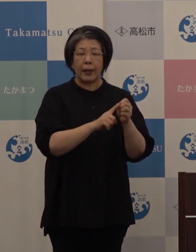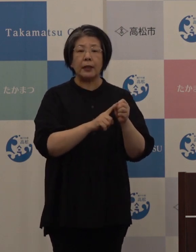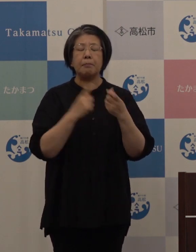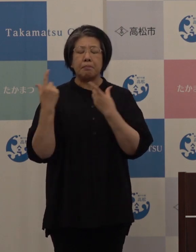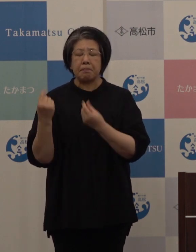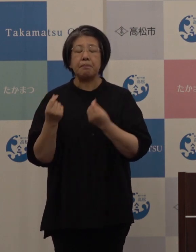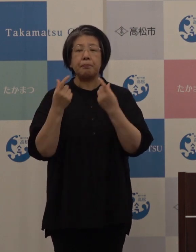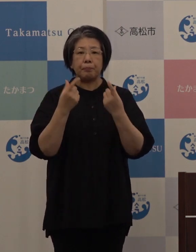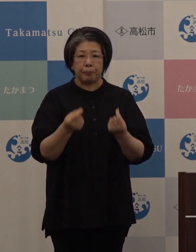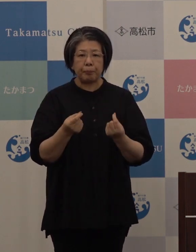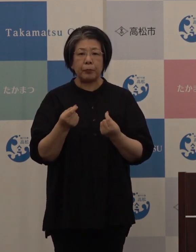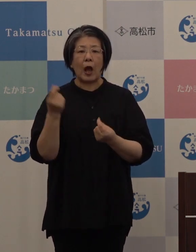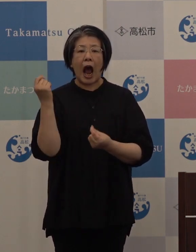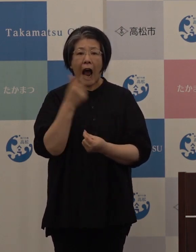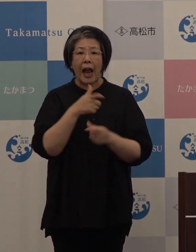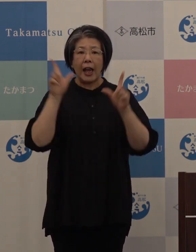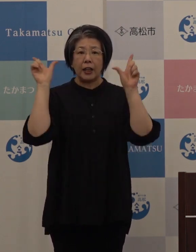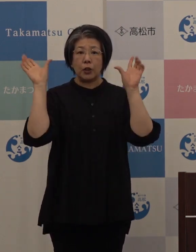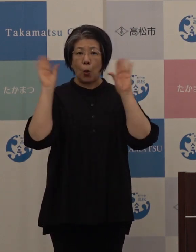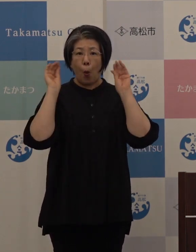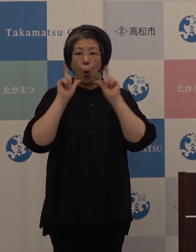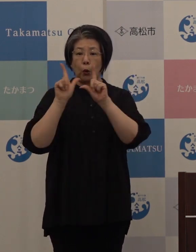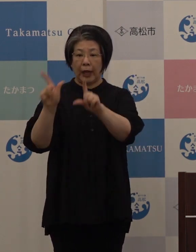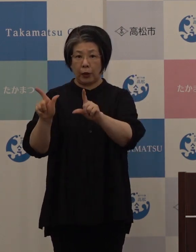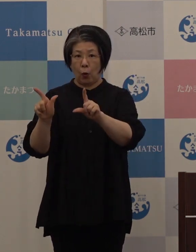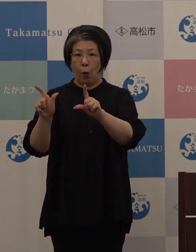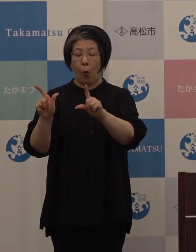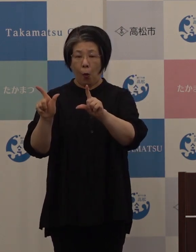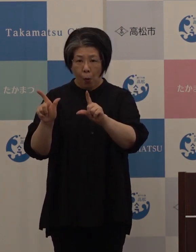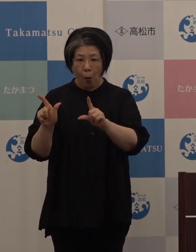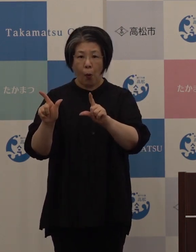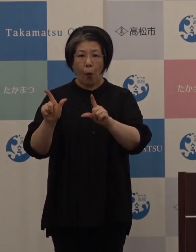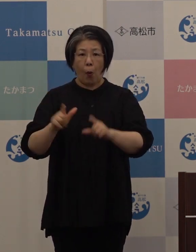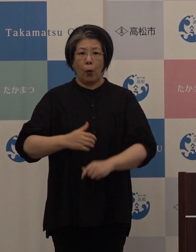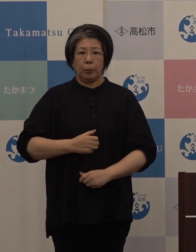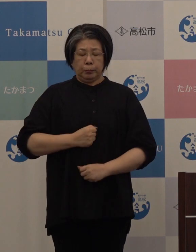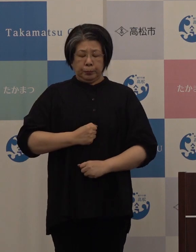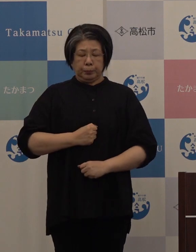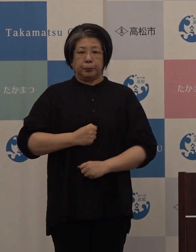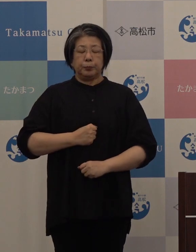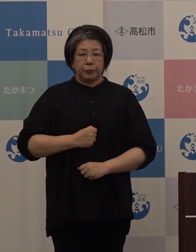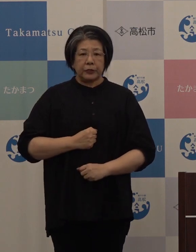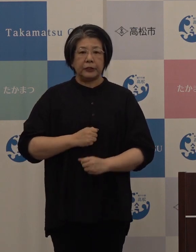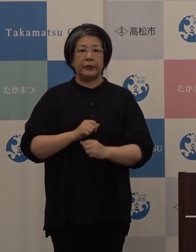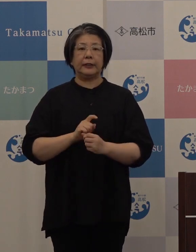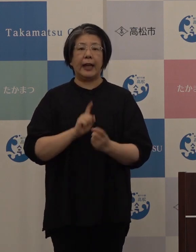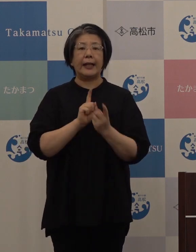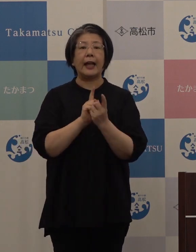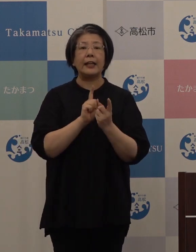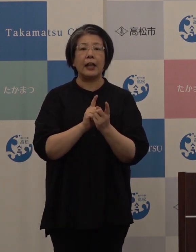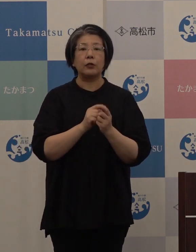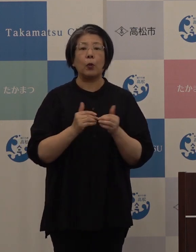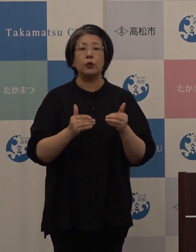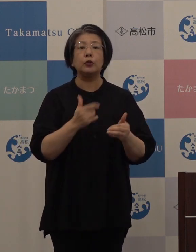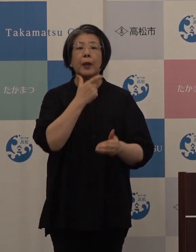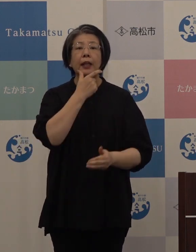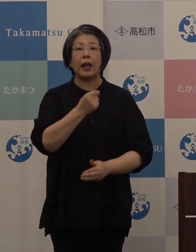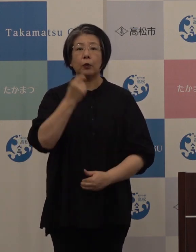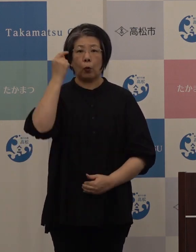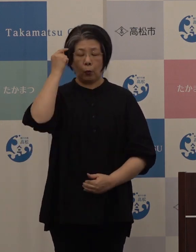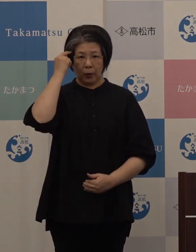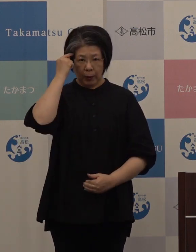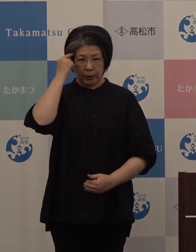き迅速な情報提供など発信など緊張感を持って防災対策に取り組んでまいりたいというふうに存じます